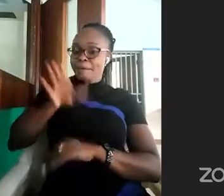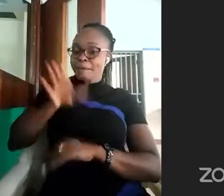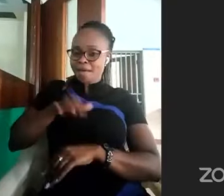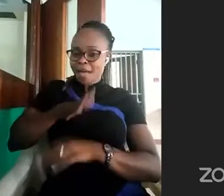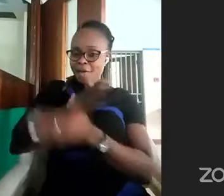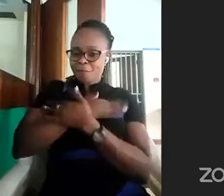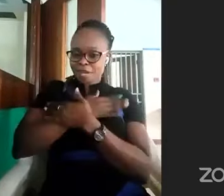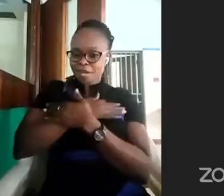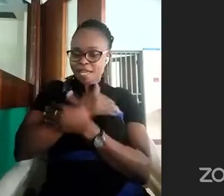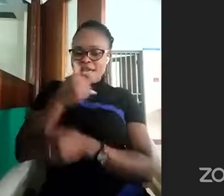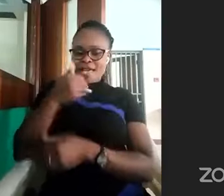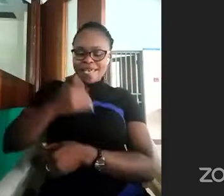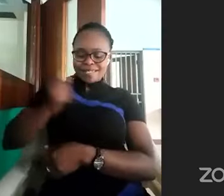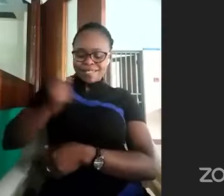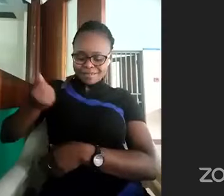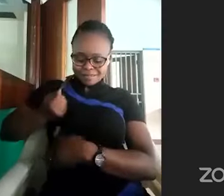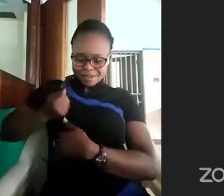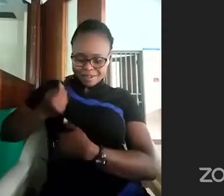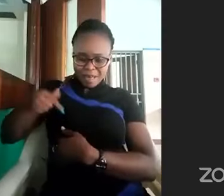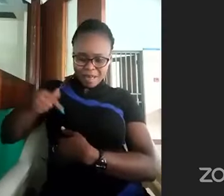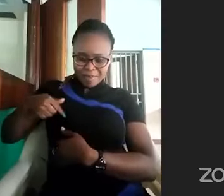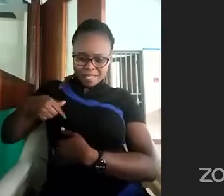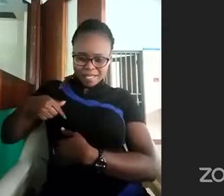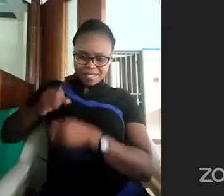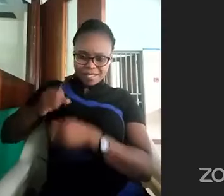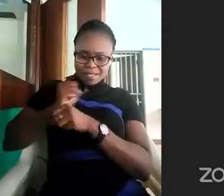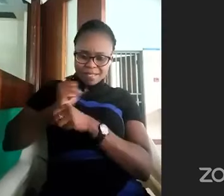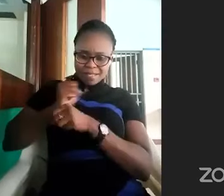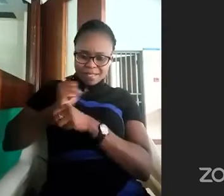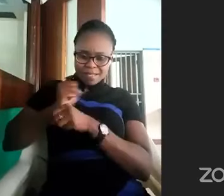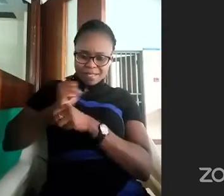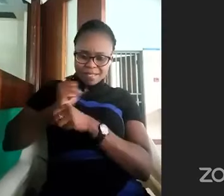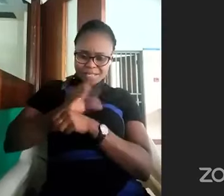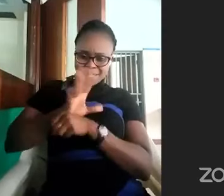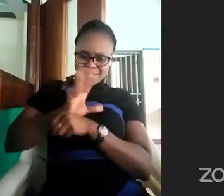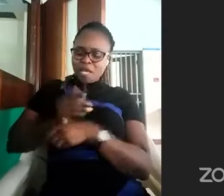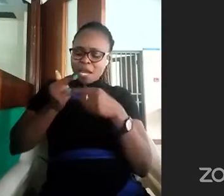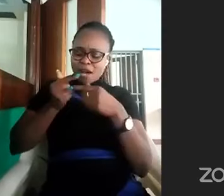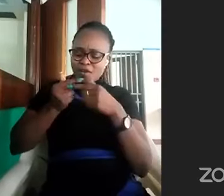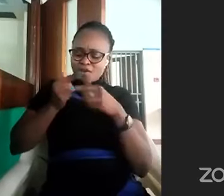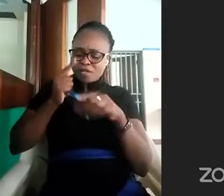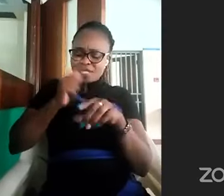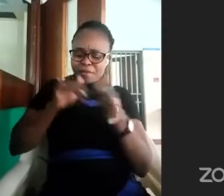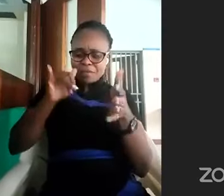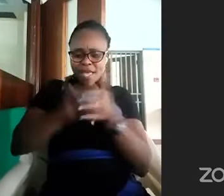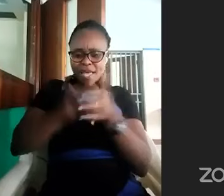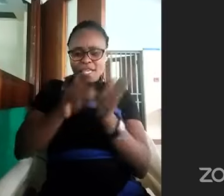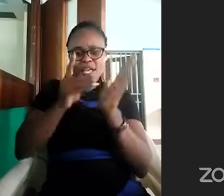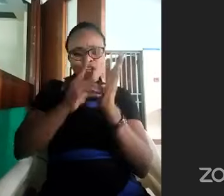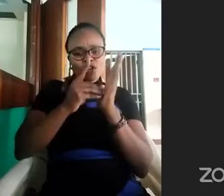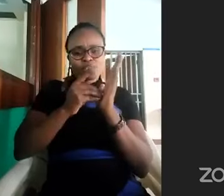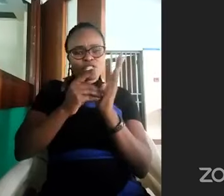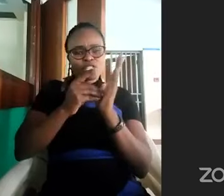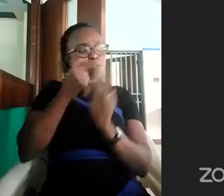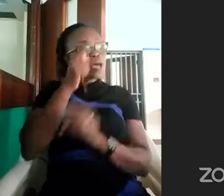Month, tumekuwa tukitembelea wamama wa breast cancer na cancer as a whole. So tunaendelea kuhimiza wamama